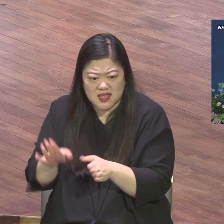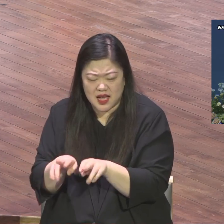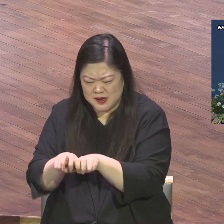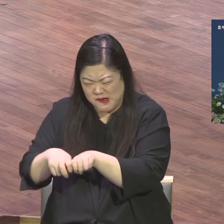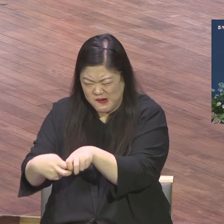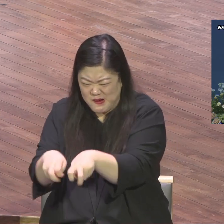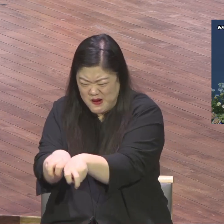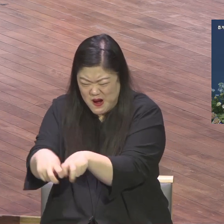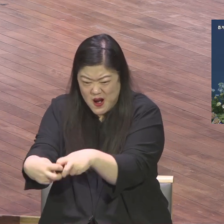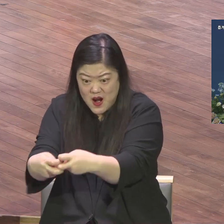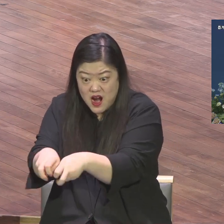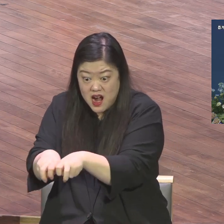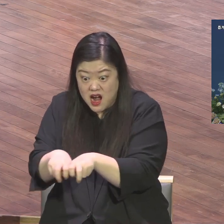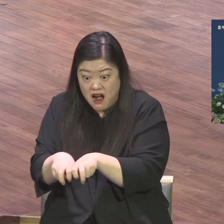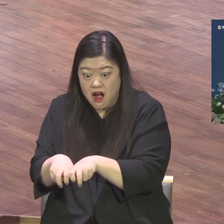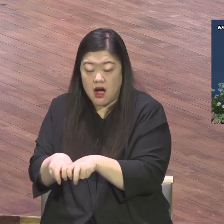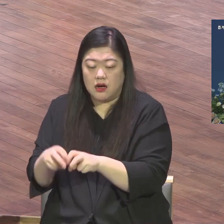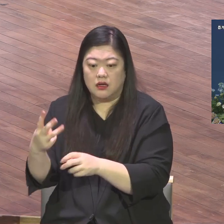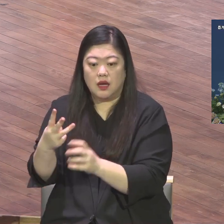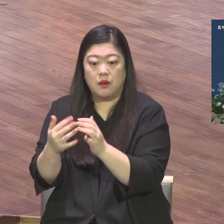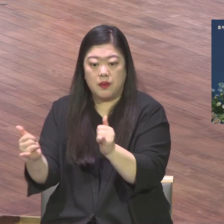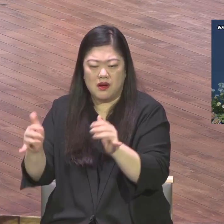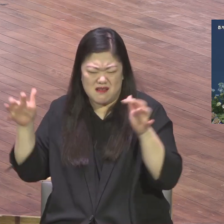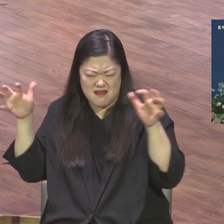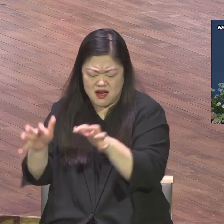그러니까 어떻게 해요? 집중 공격, 집중 공격.